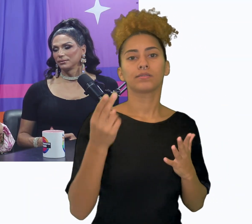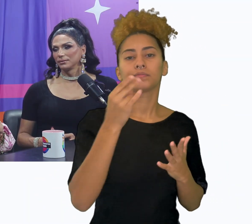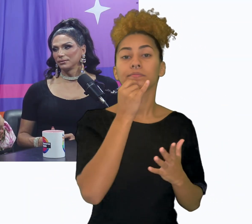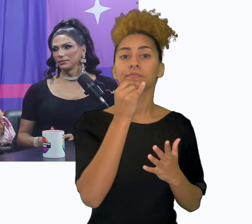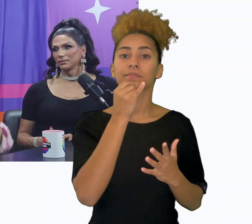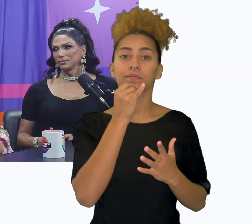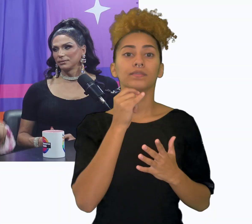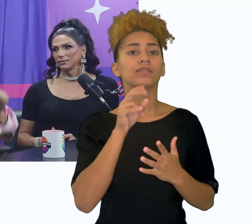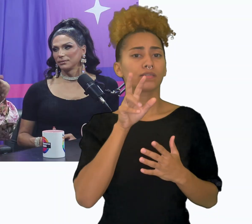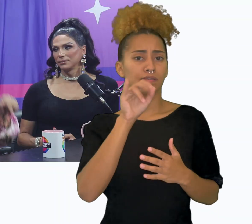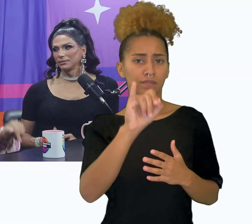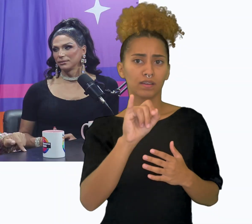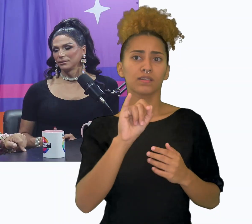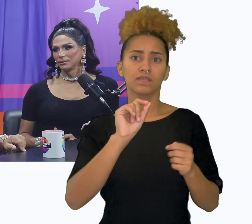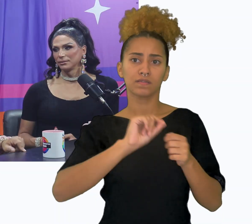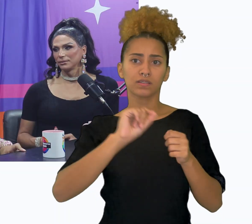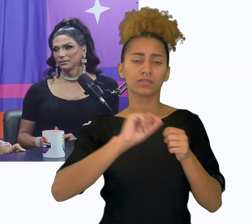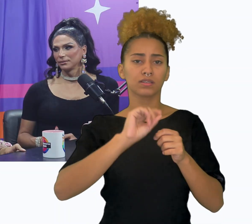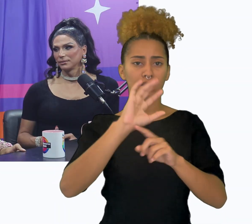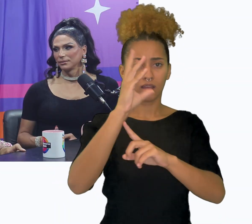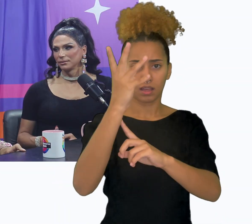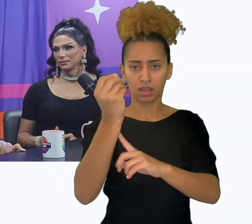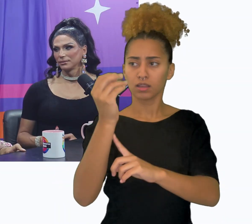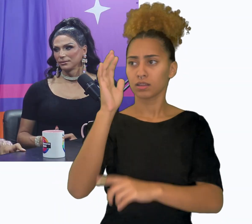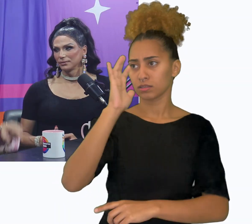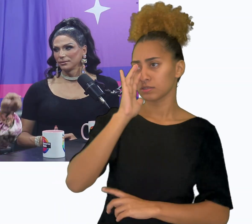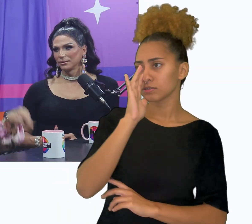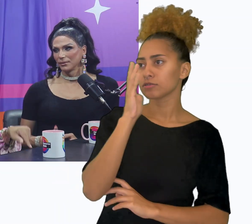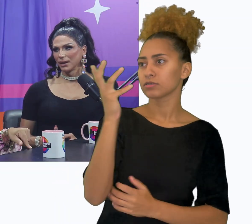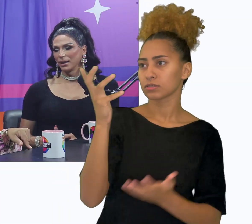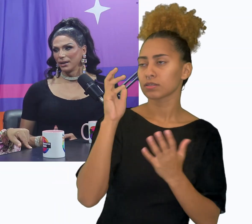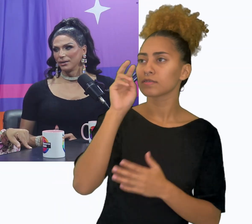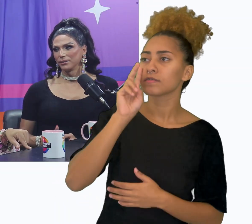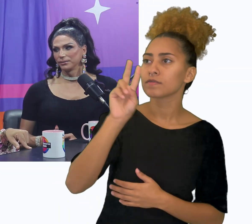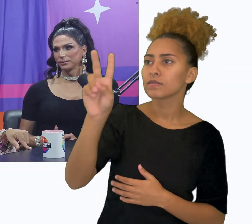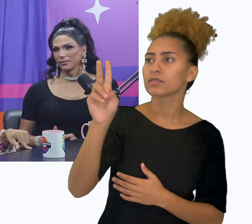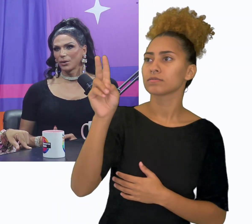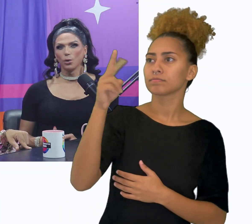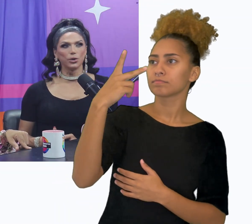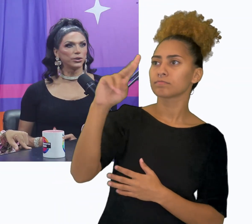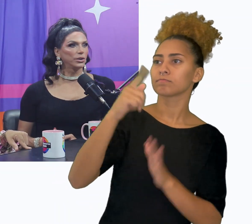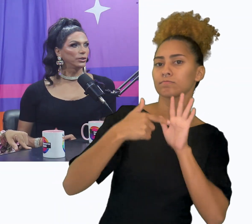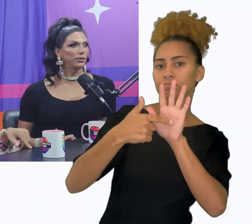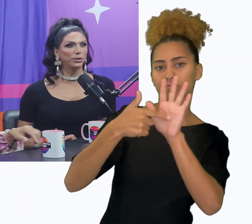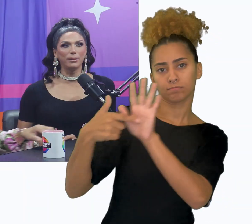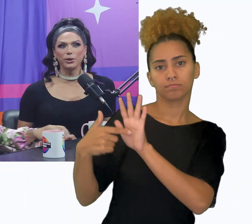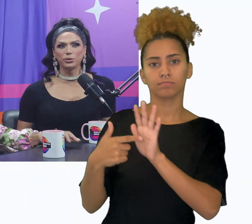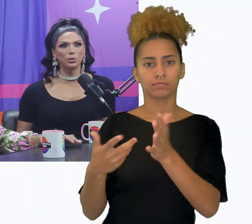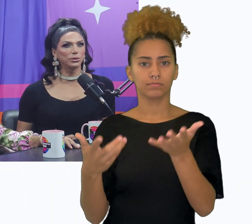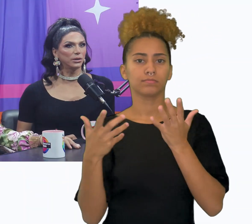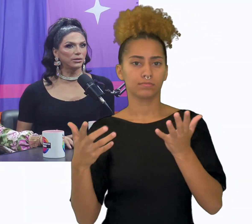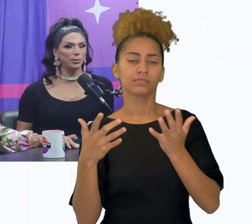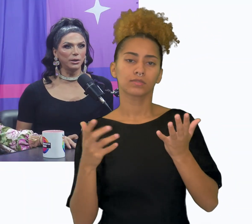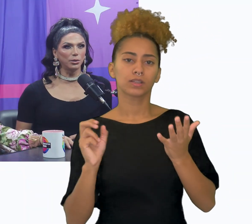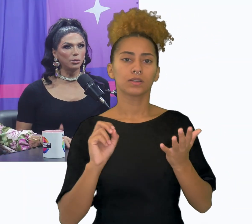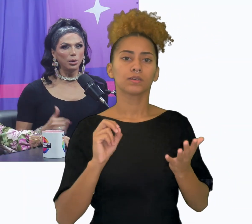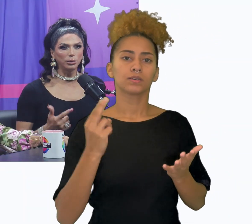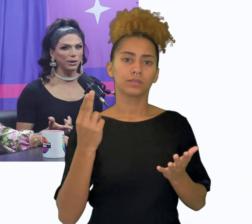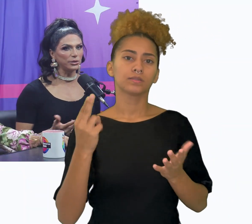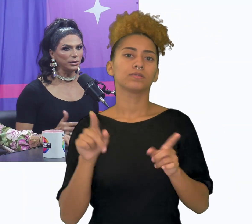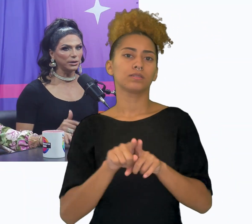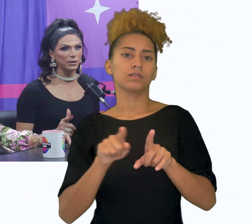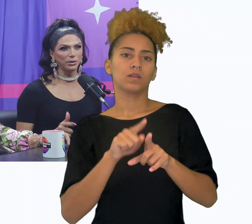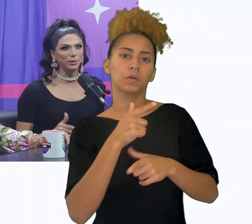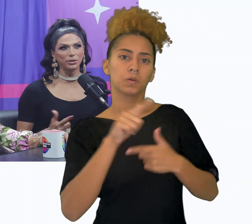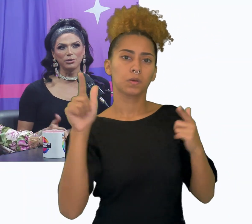então a gente ia consumir a arte dos outros artistas, a gente queria ver os espetáculos. Hoje dificilmente um